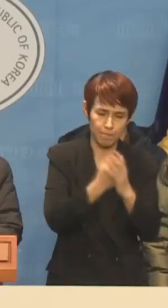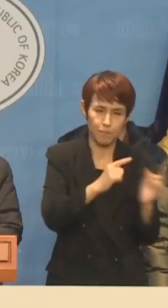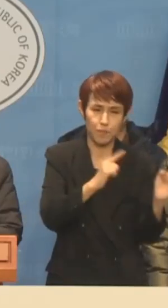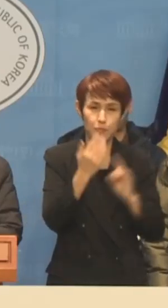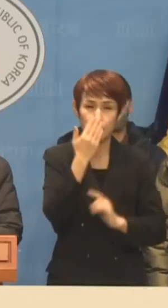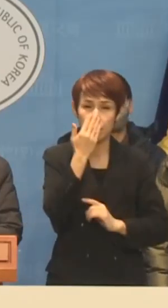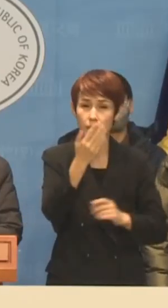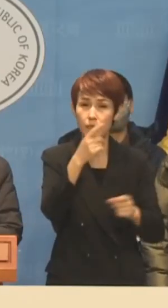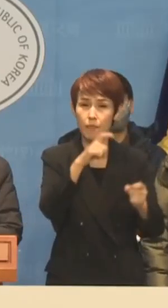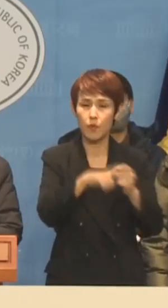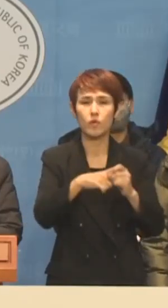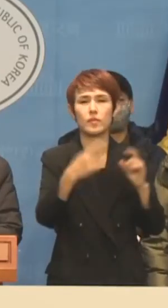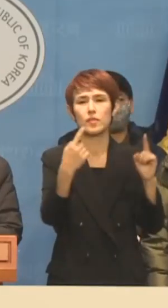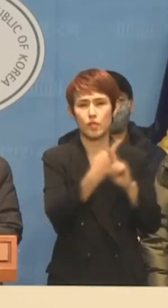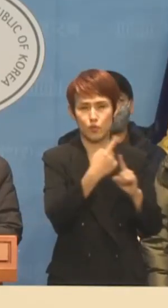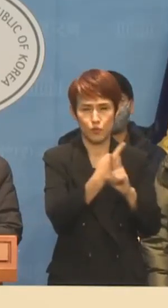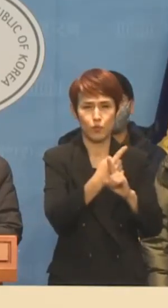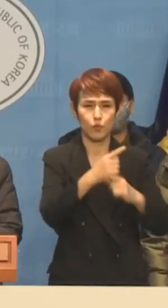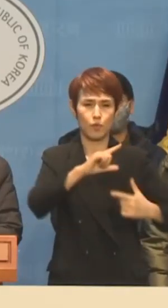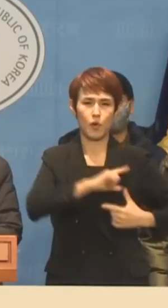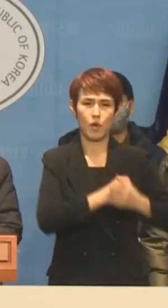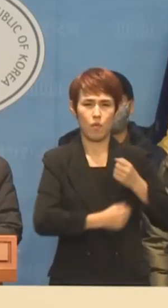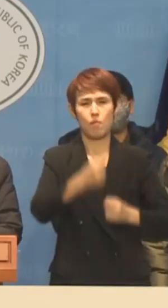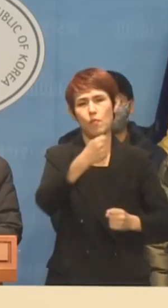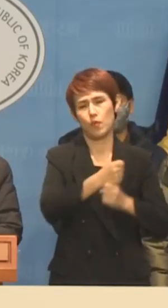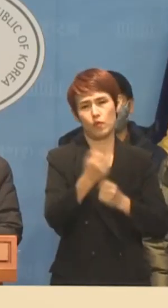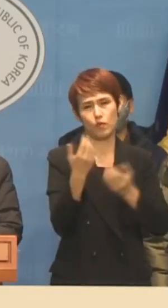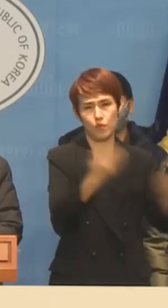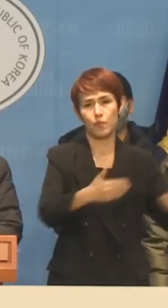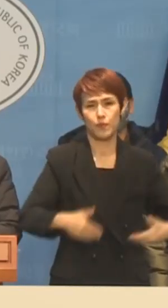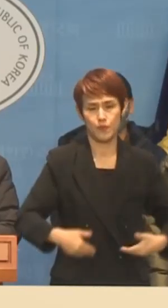있도록 치유와 명예 회복에 나서야 합니다.